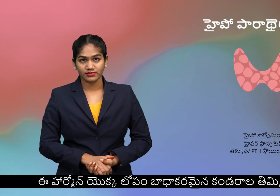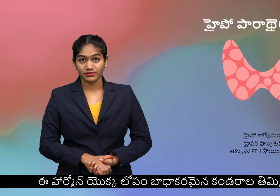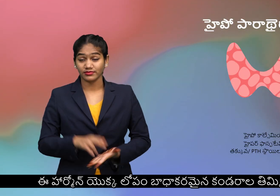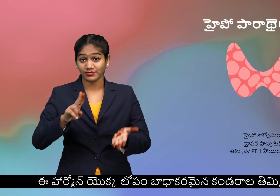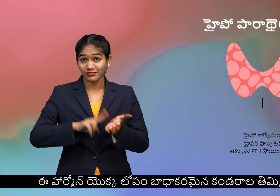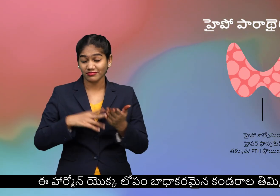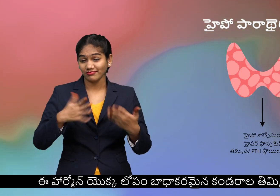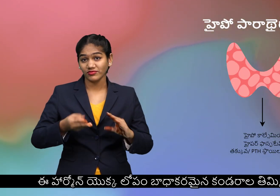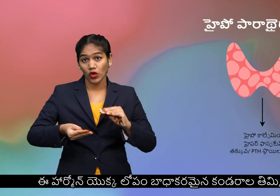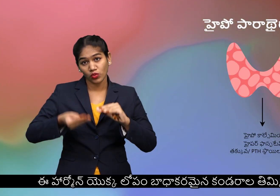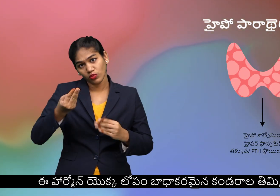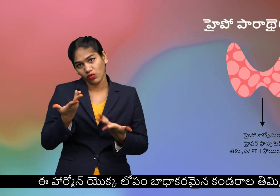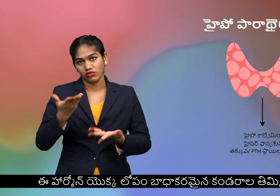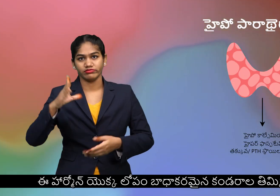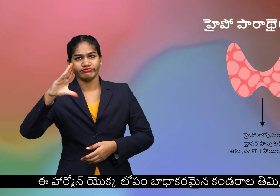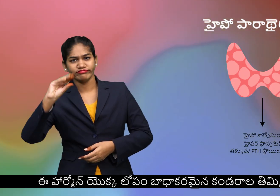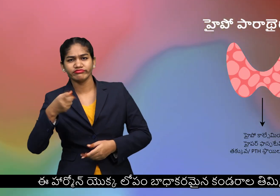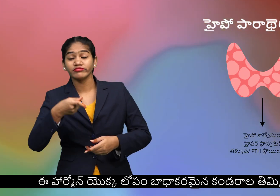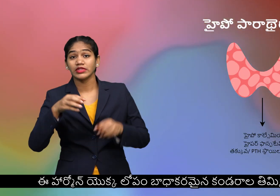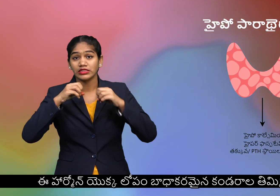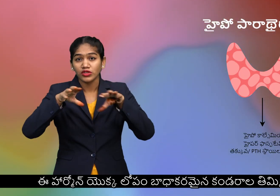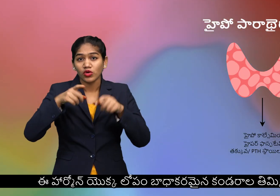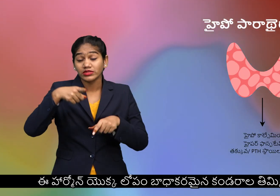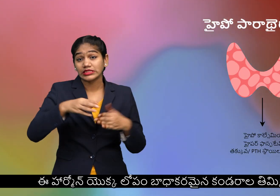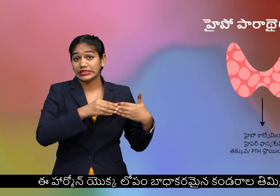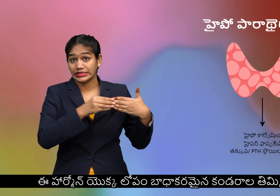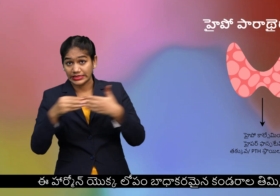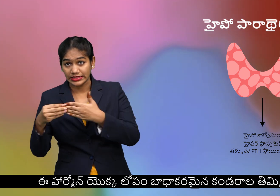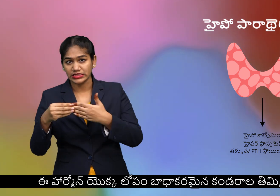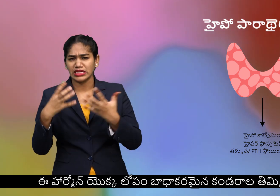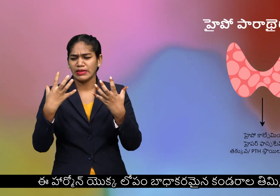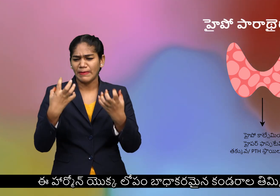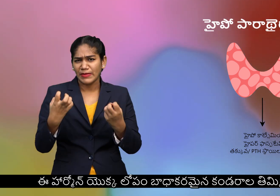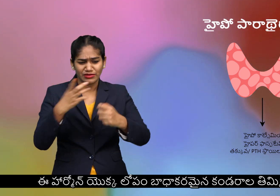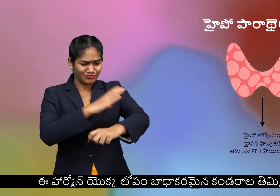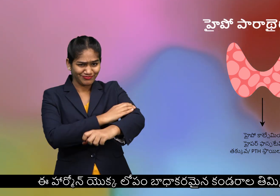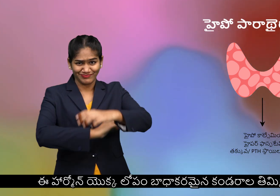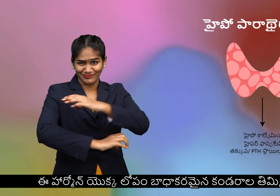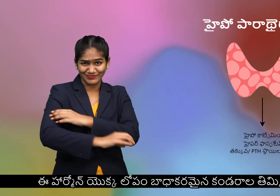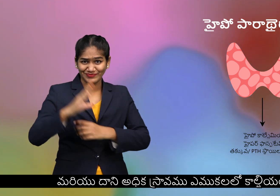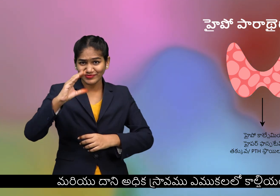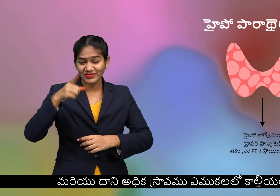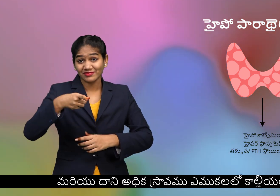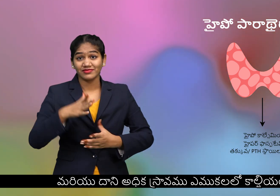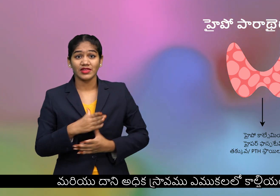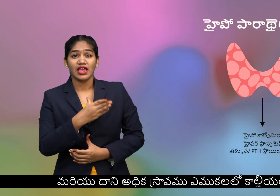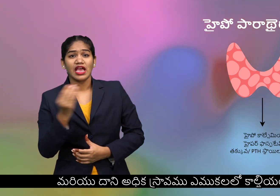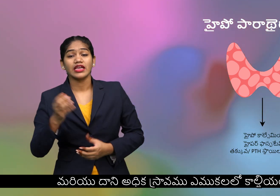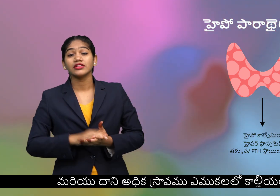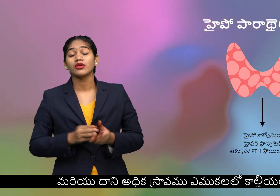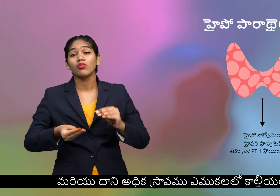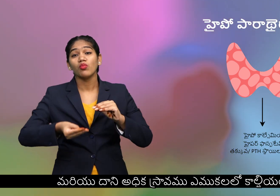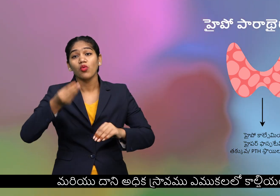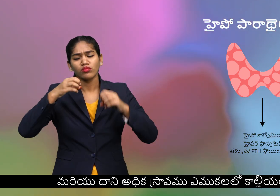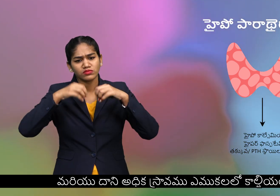ఈ హార్మోన్ యొక్క లోపం బాధాకరమైన కండరాల తిమ్మిరికి దారితీస్తుంది మరియు దాని